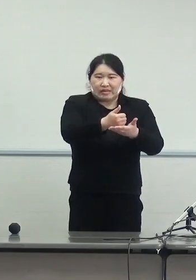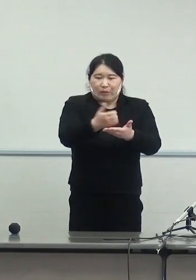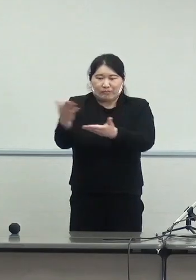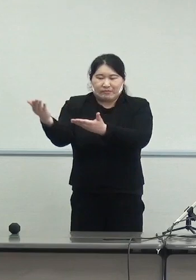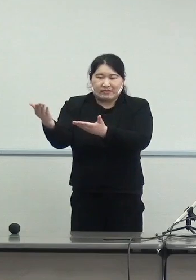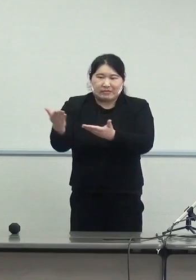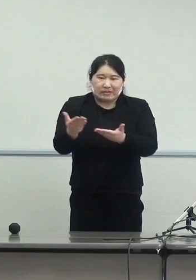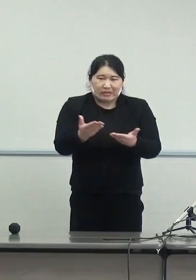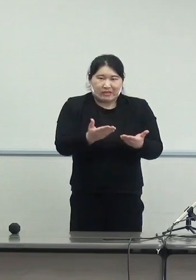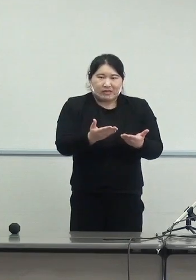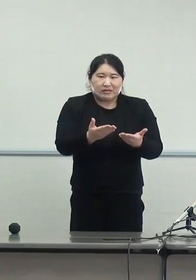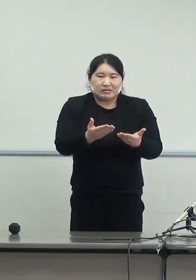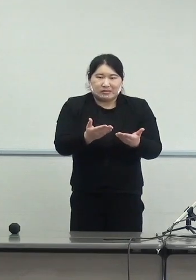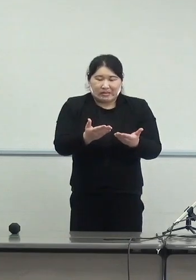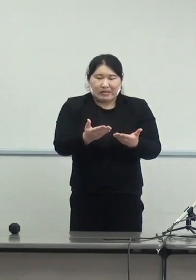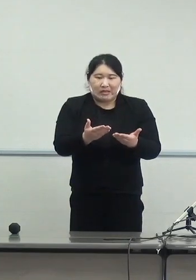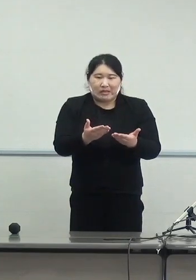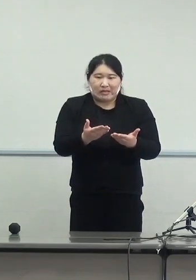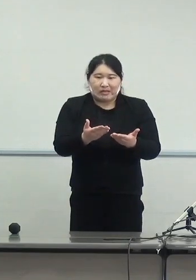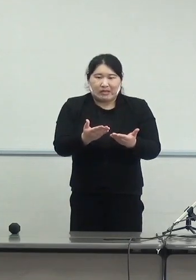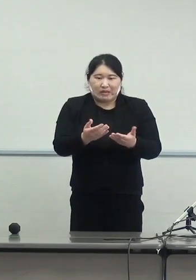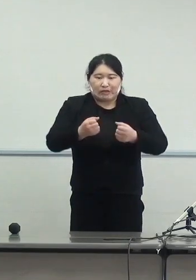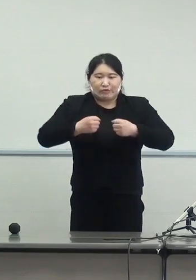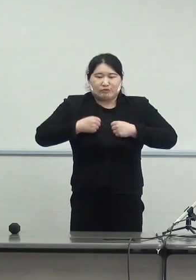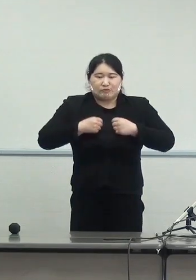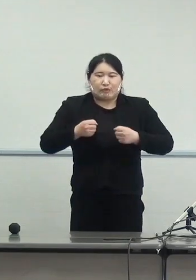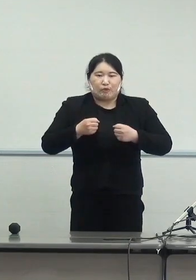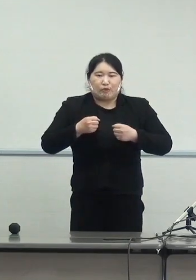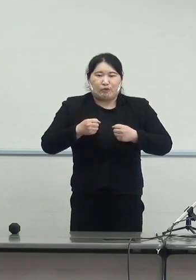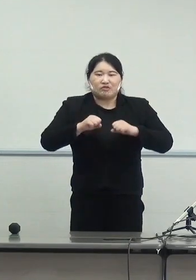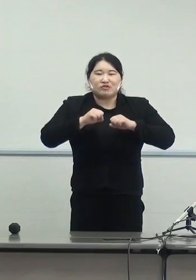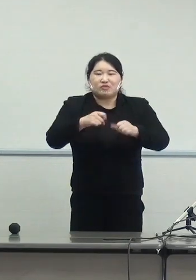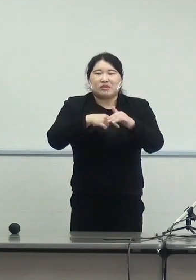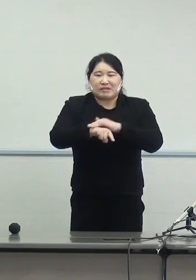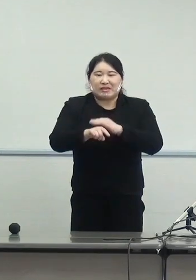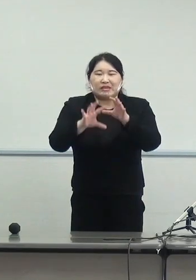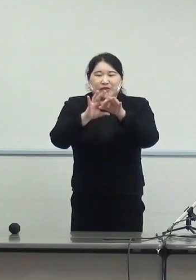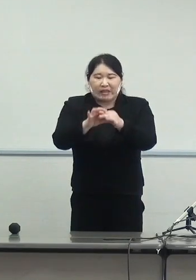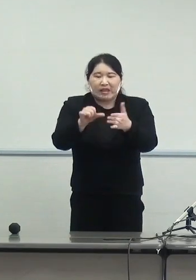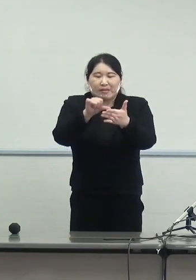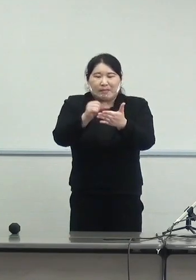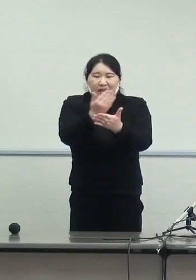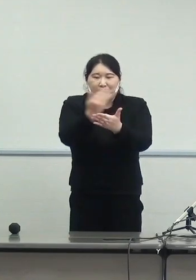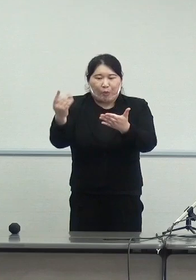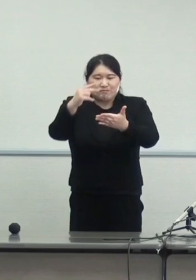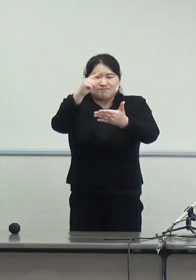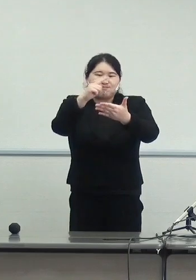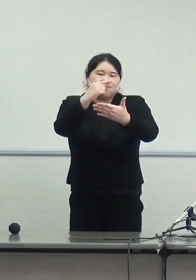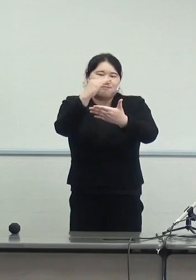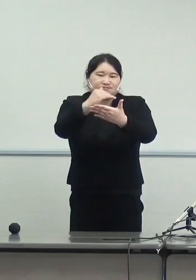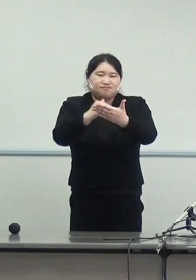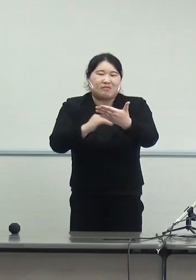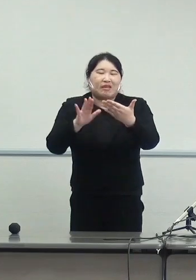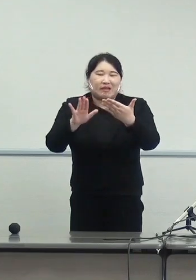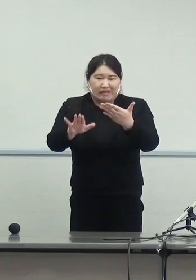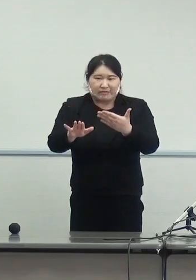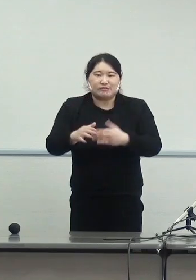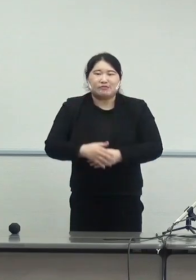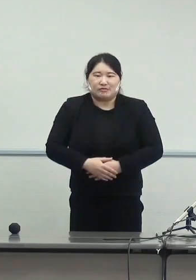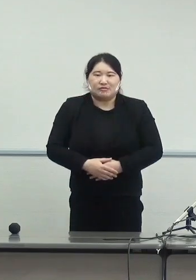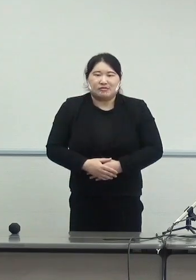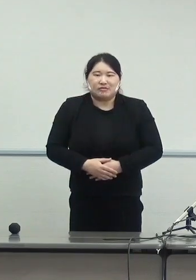迎えしてというか入れて行う運動施設ですので名簿がある、そういうことから名簿の特定が可能な施設になっ